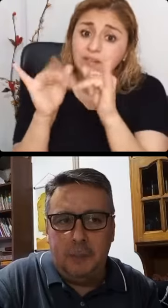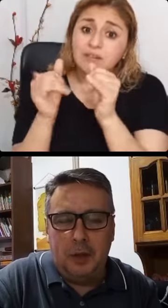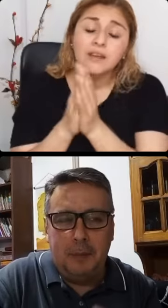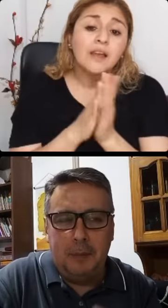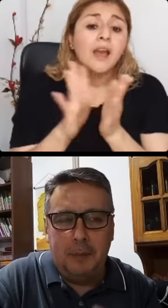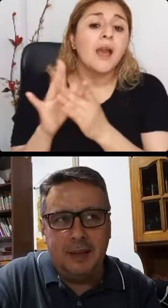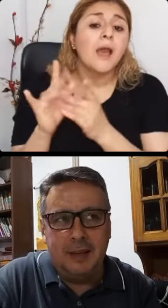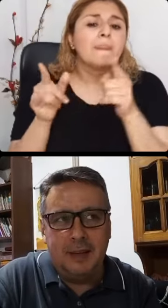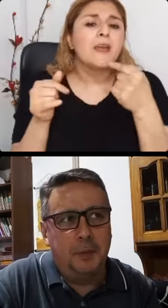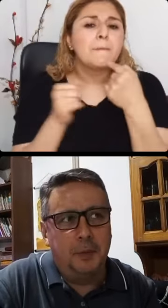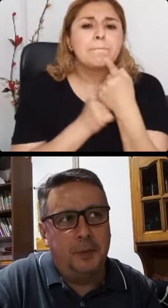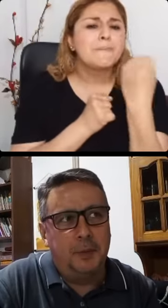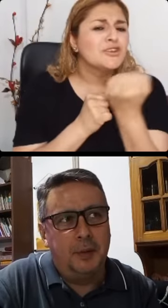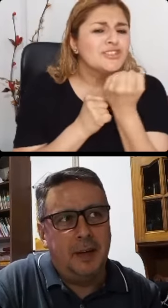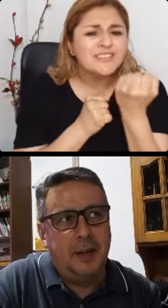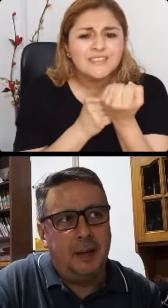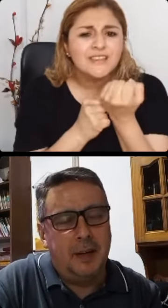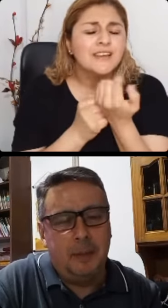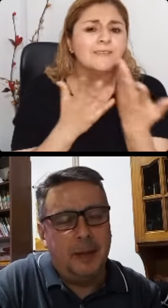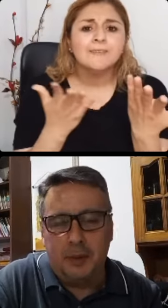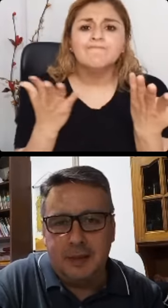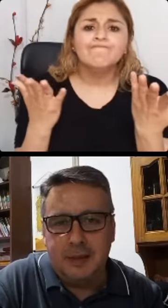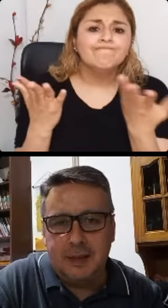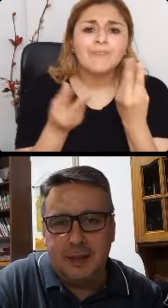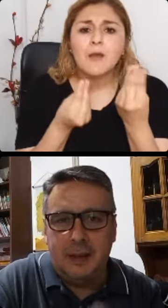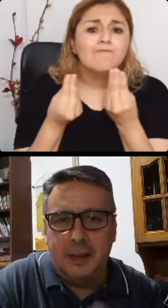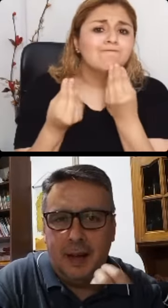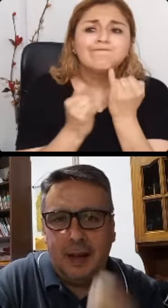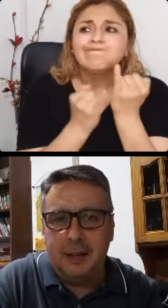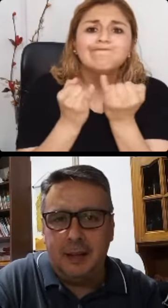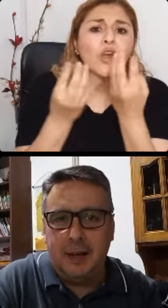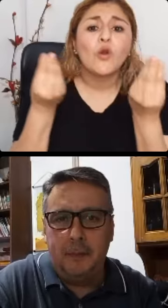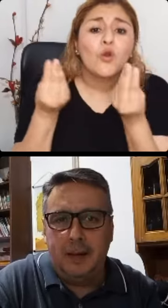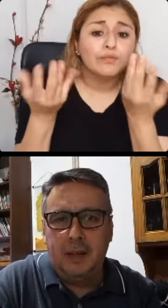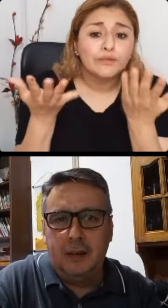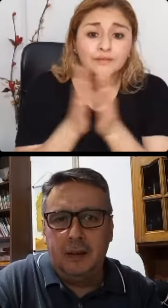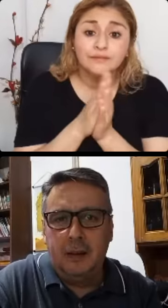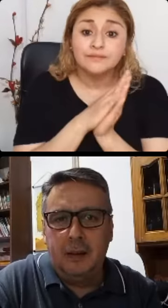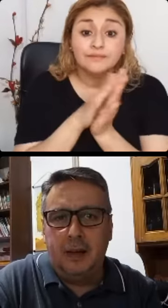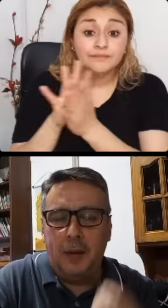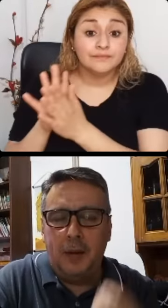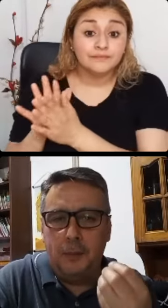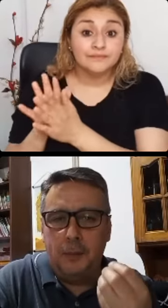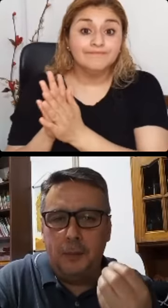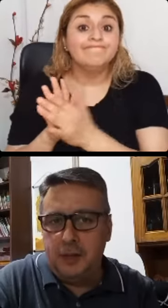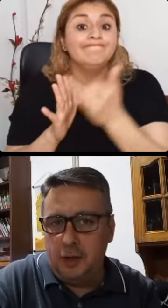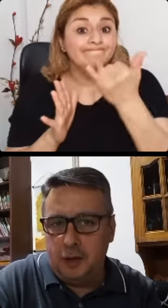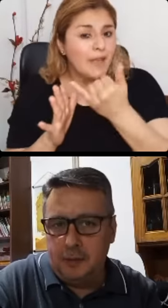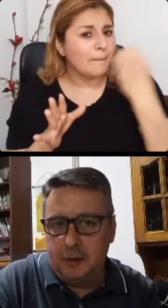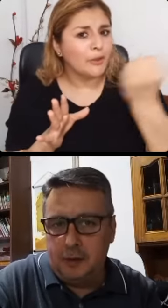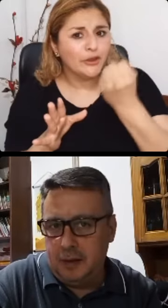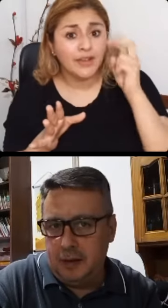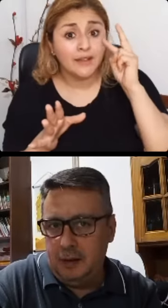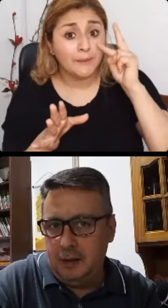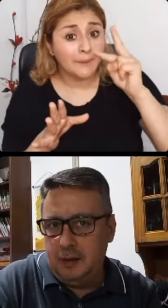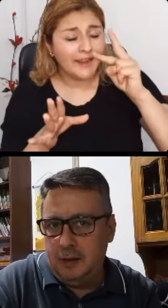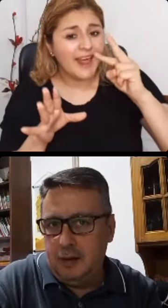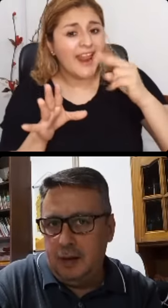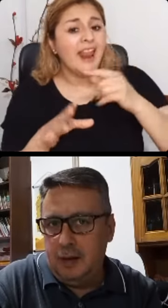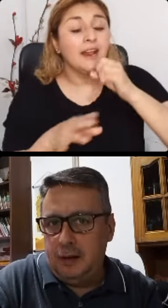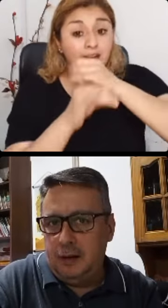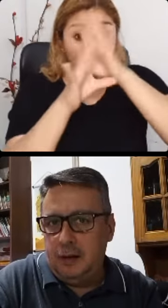pero la importancia ¿cómo te puedo explicar? la importancia vital que tiene tener una buena visión, ¿sí?